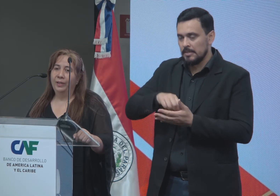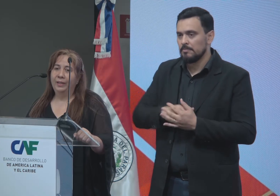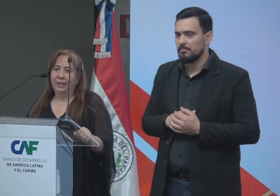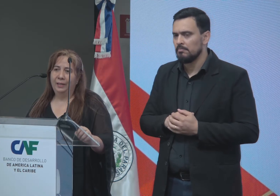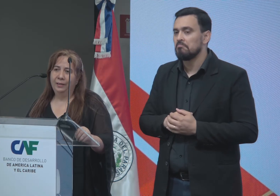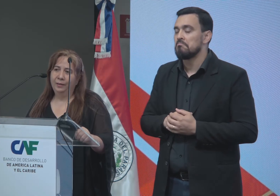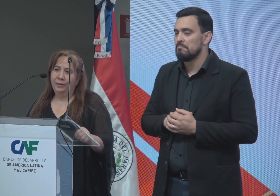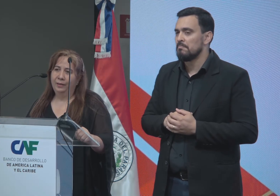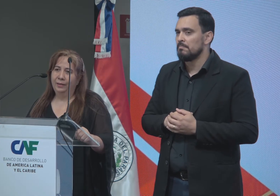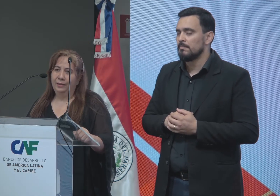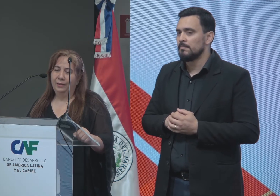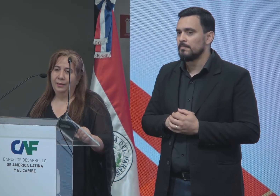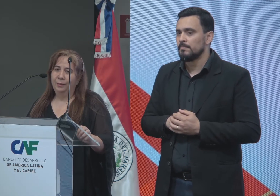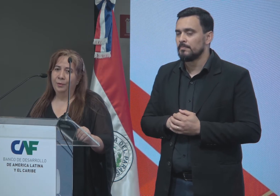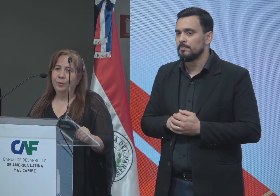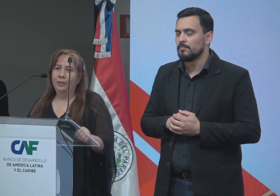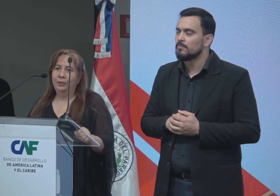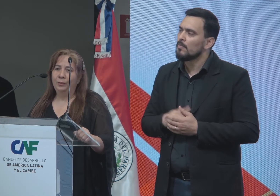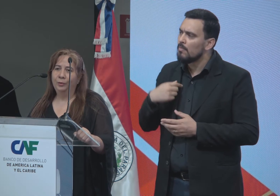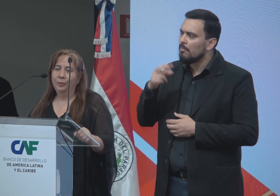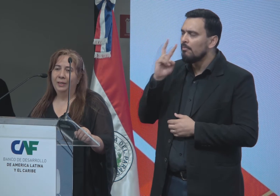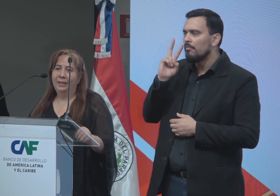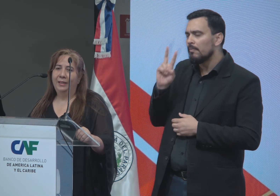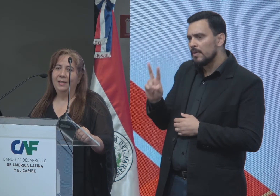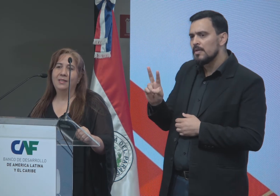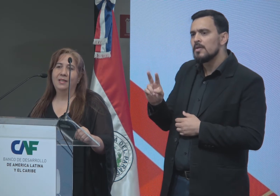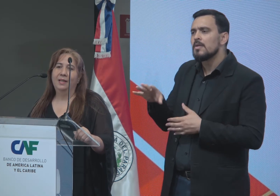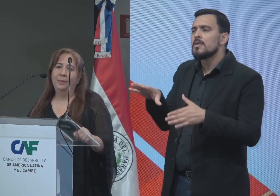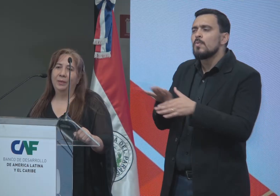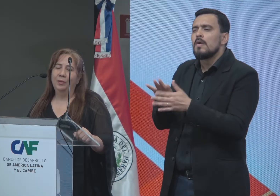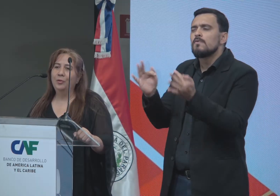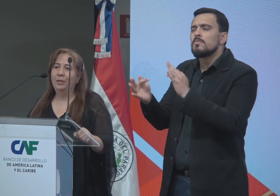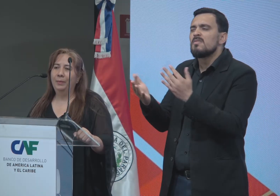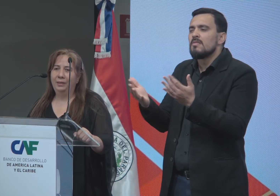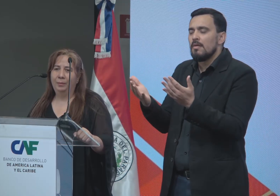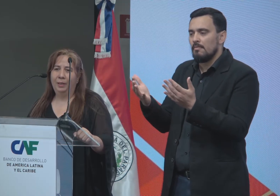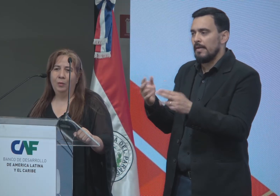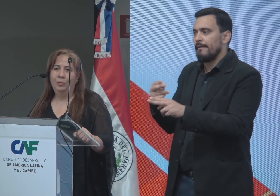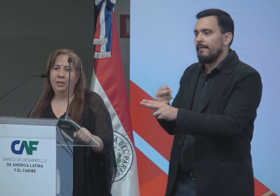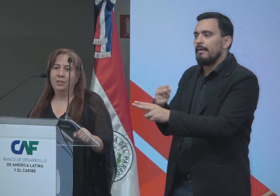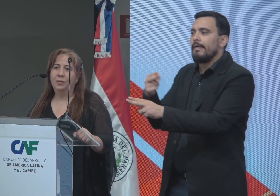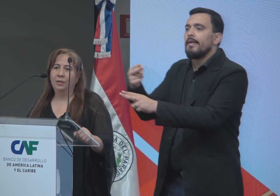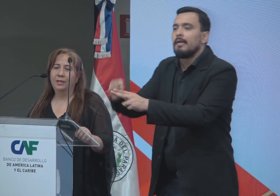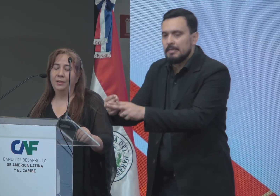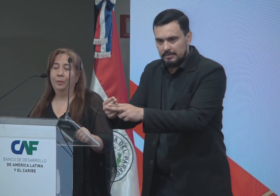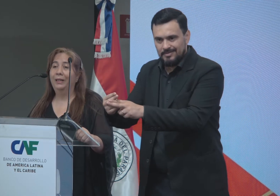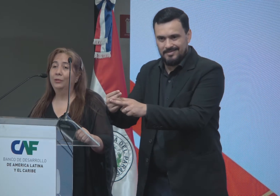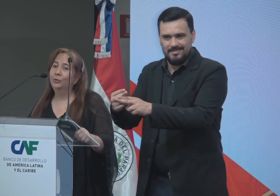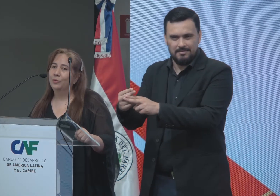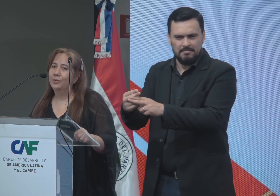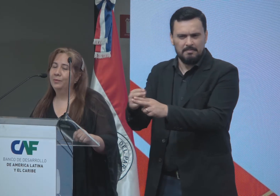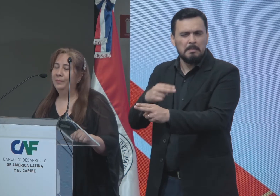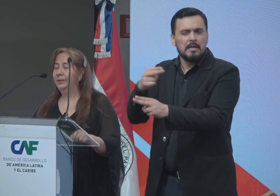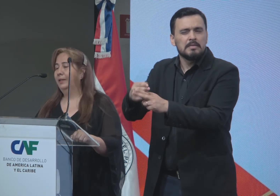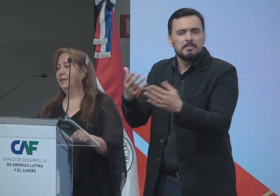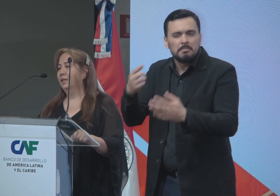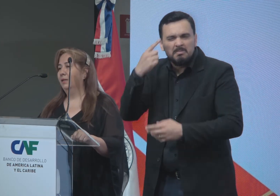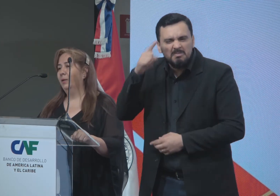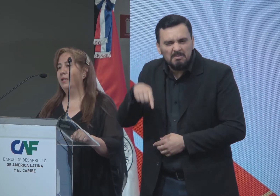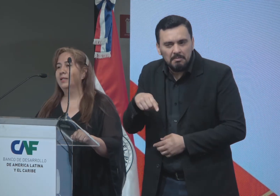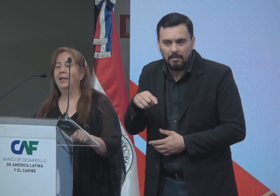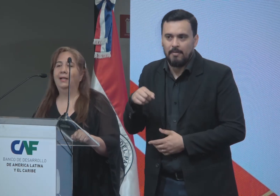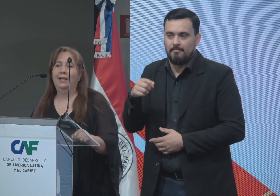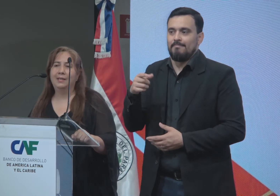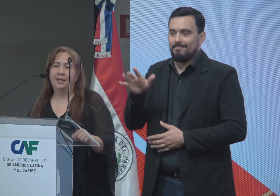por dejar por sobre todo una herencia no solamente para la comunidad sorda, sino para todos. El trabajo